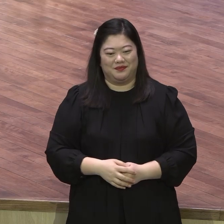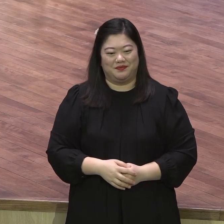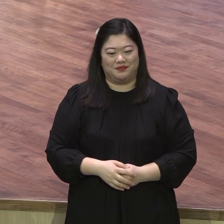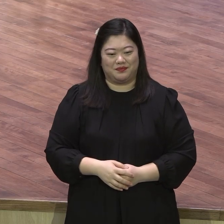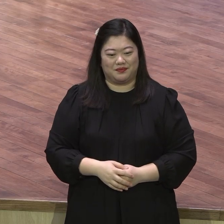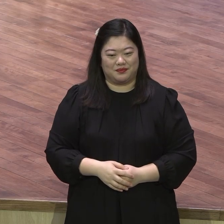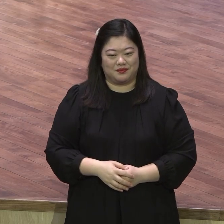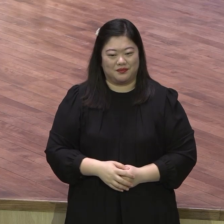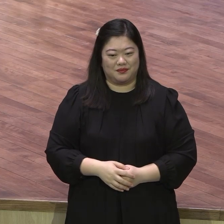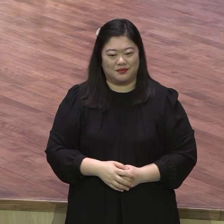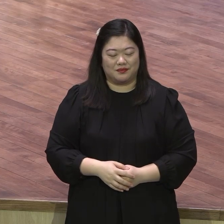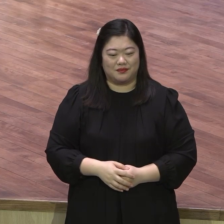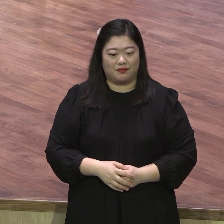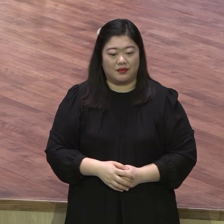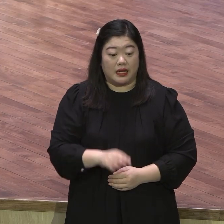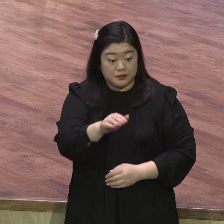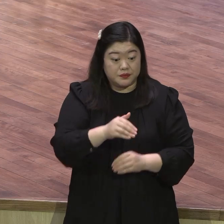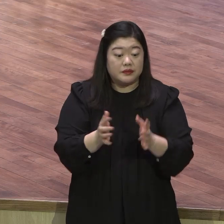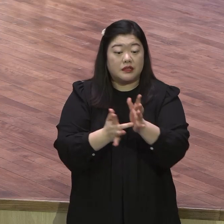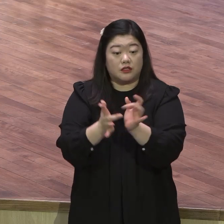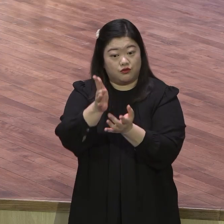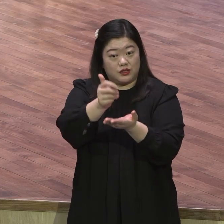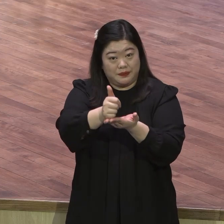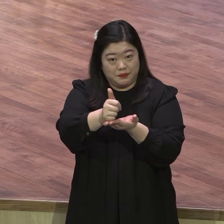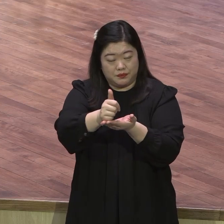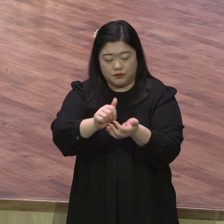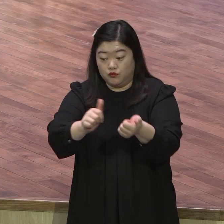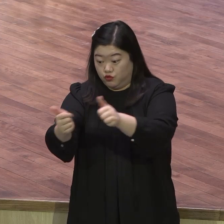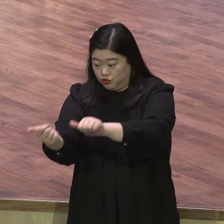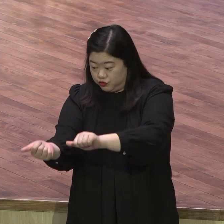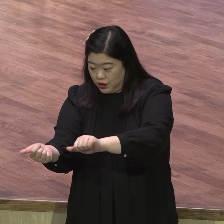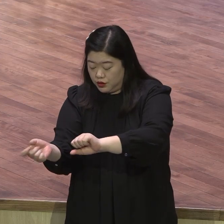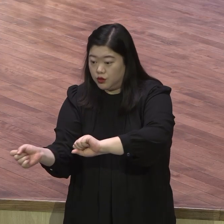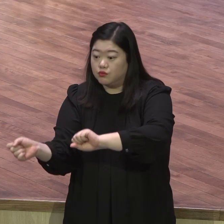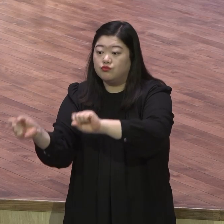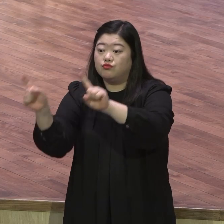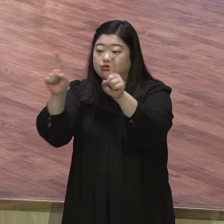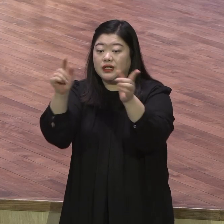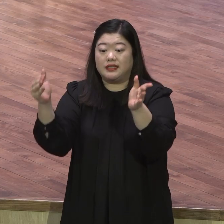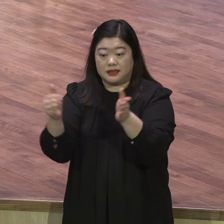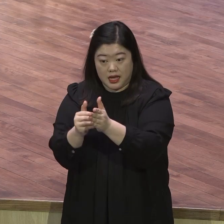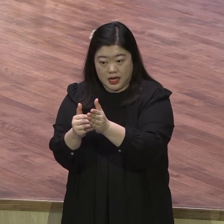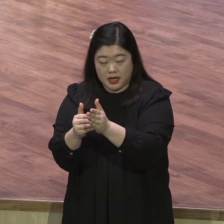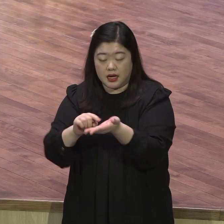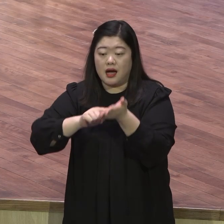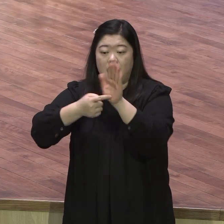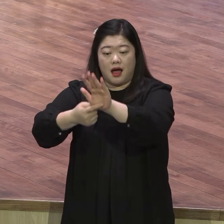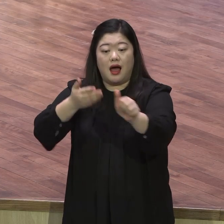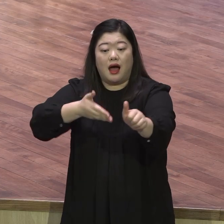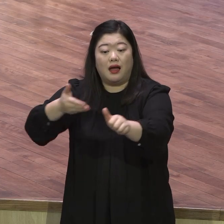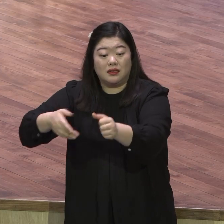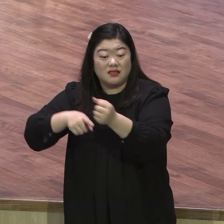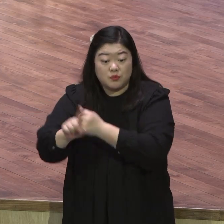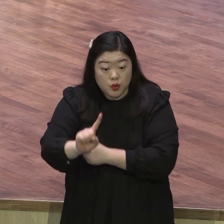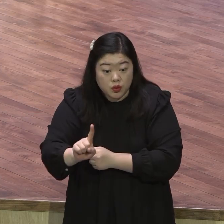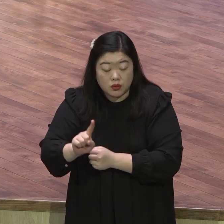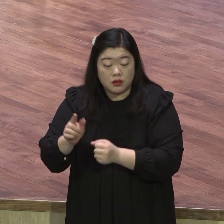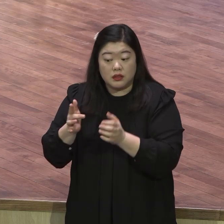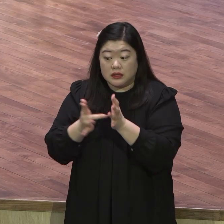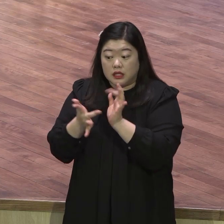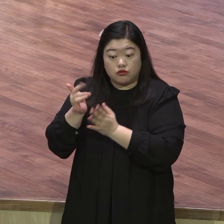살아났었다가 뭡니까? 예수님이 살았었다 전해라 이 말이 무슨 말입니까? 지금 살아계신다는 얘기죠.